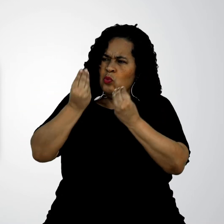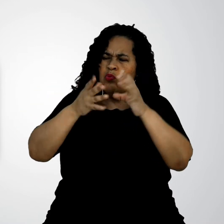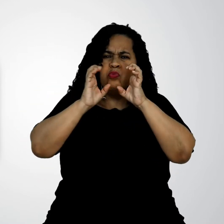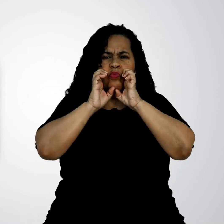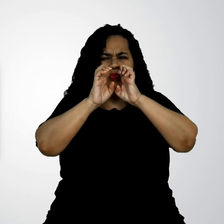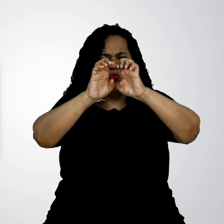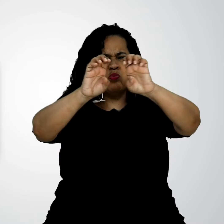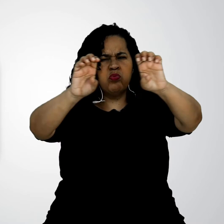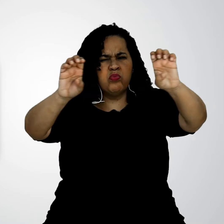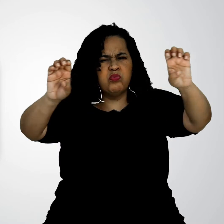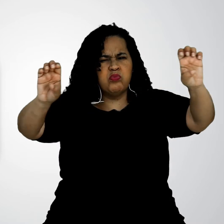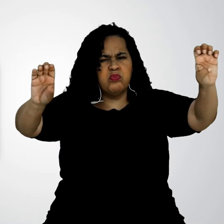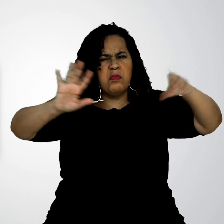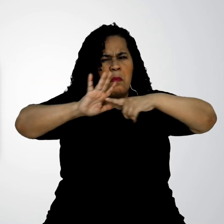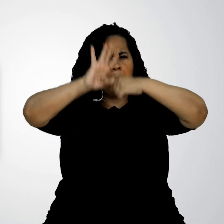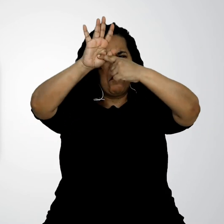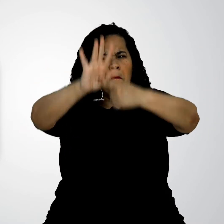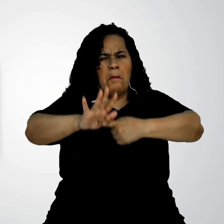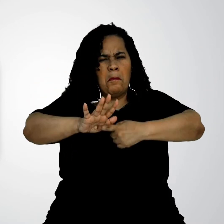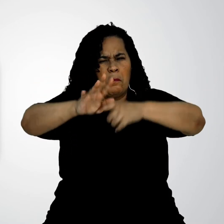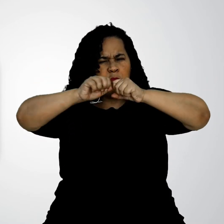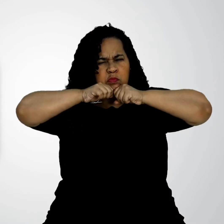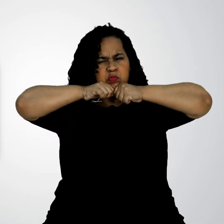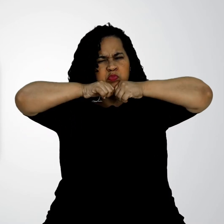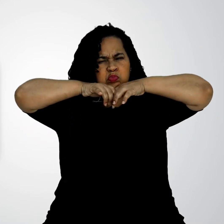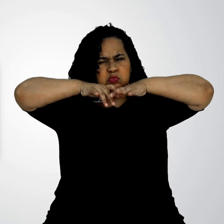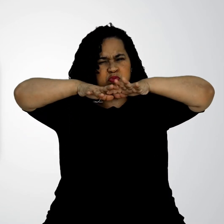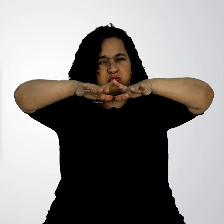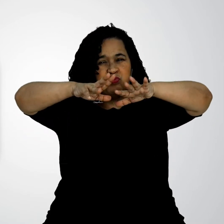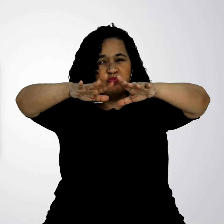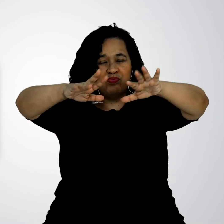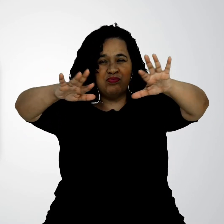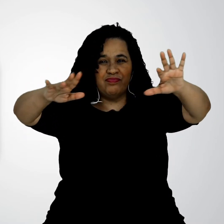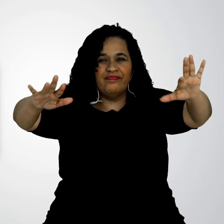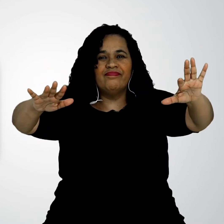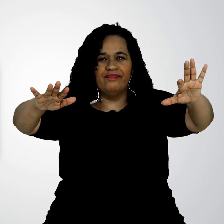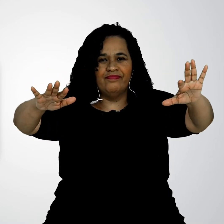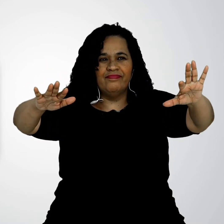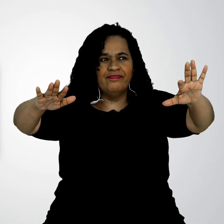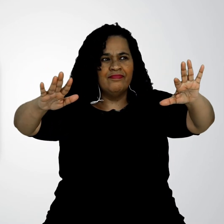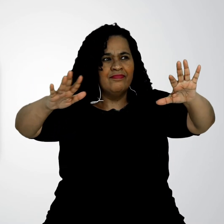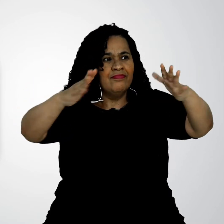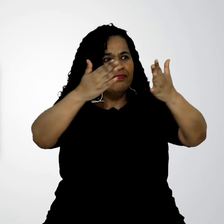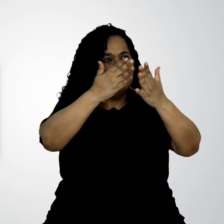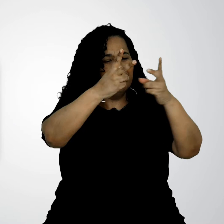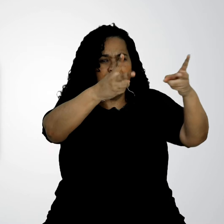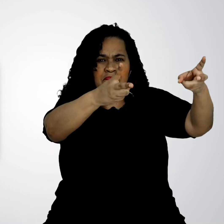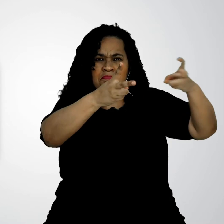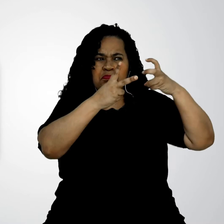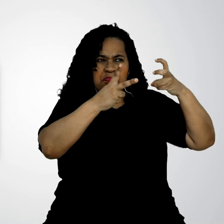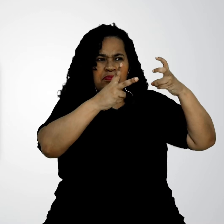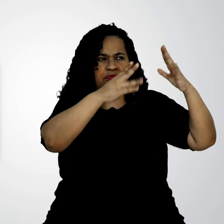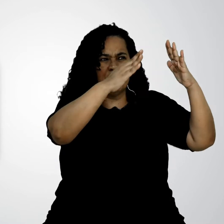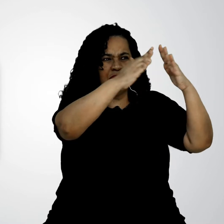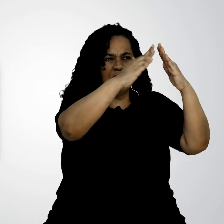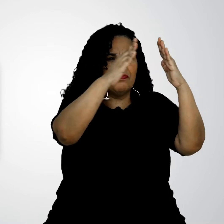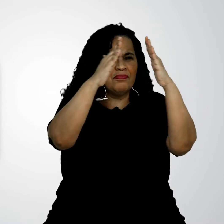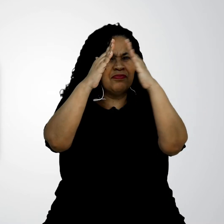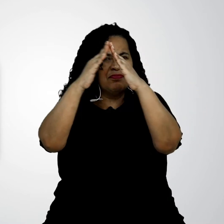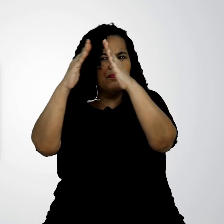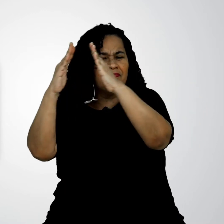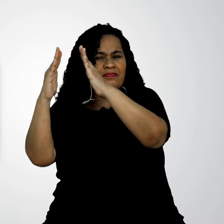numa mudança da sociedade. A vizinha começou a olhar que o marido da vizinha está tratando ela